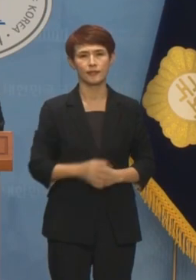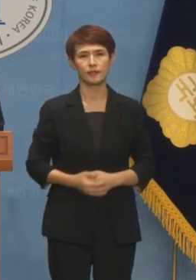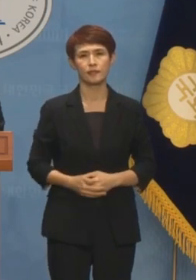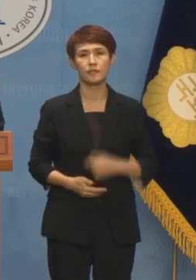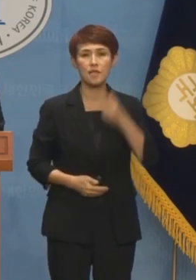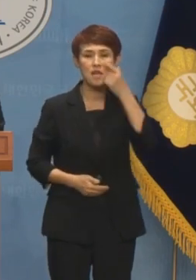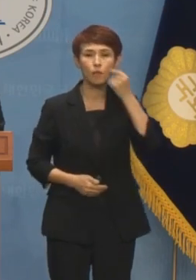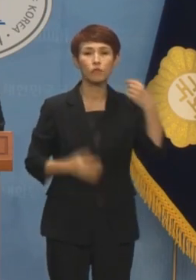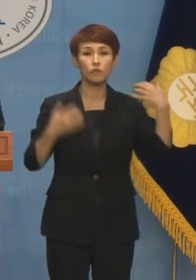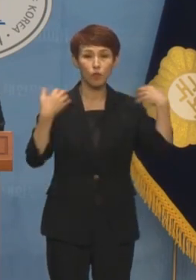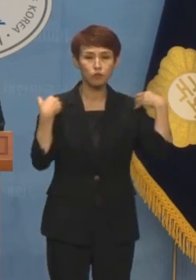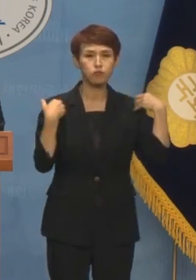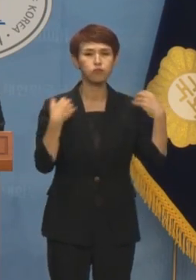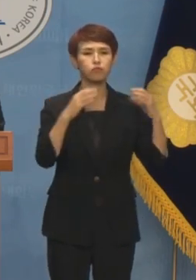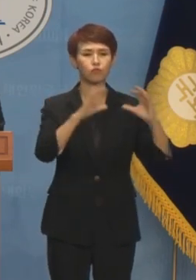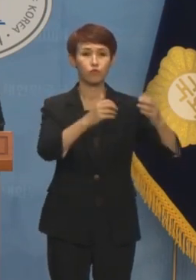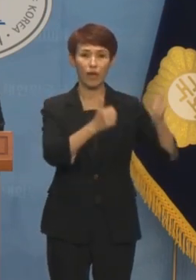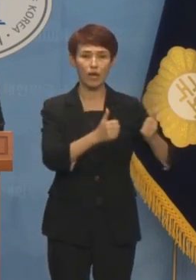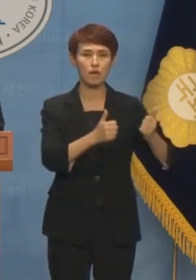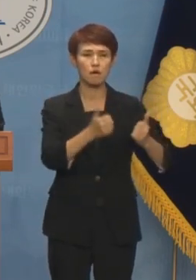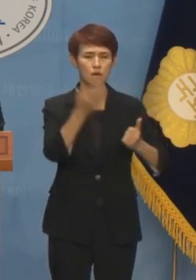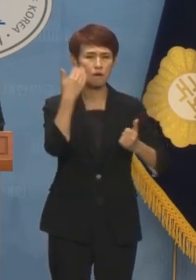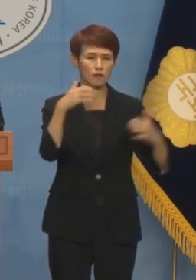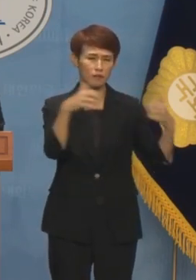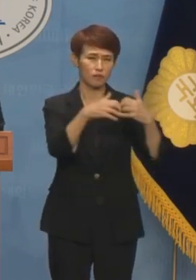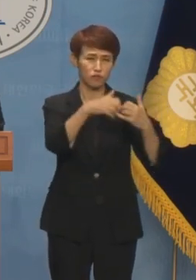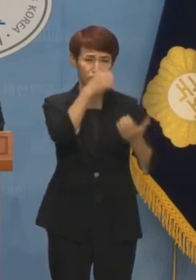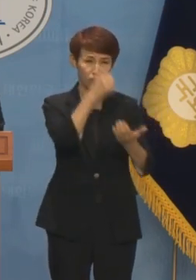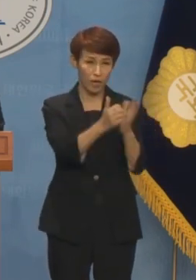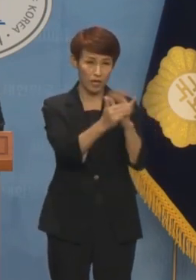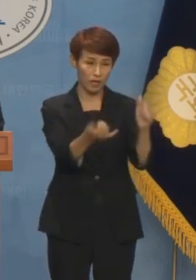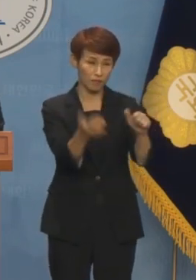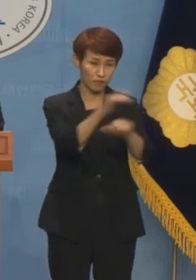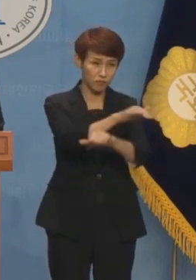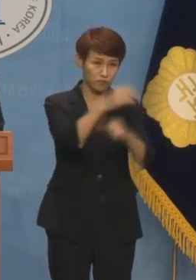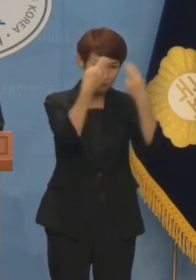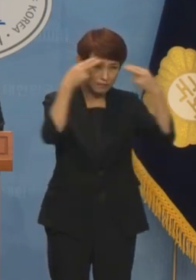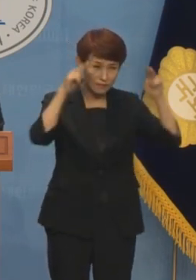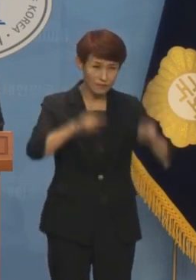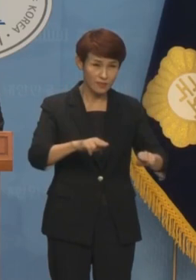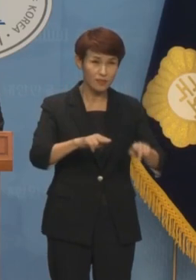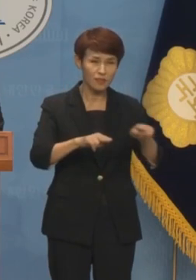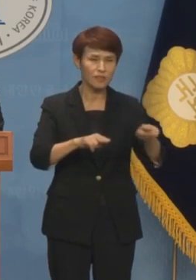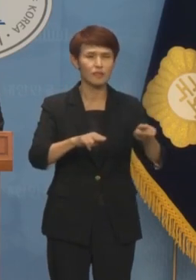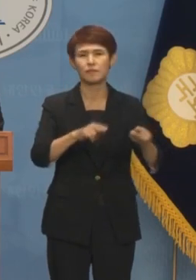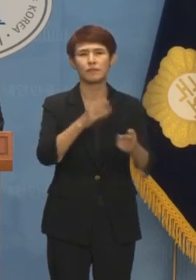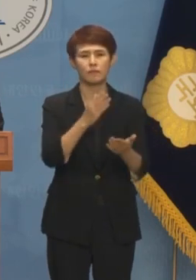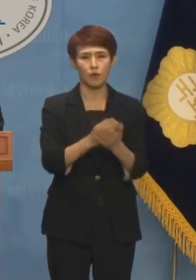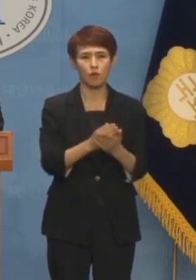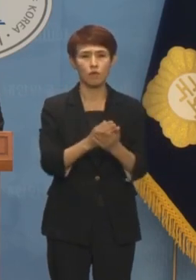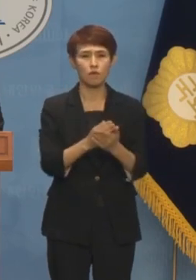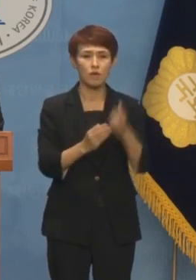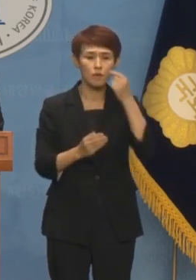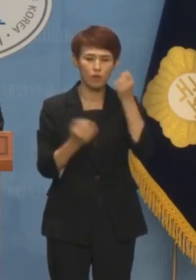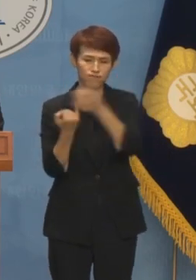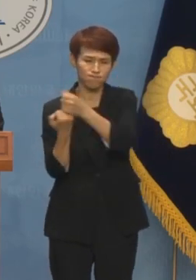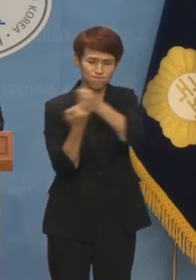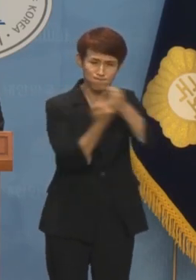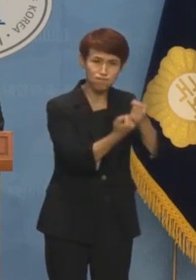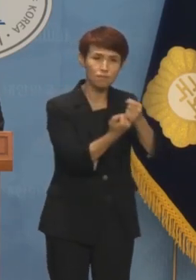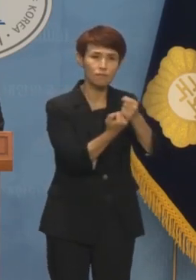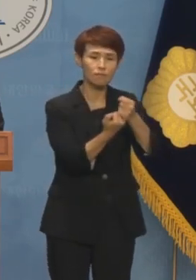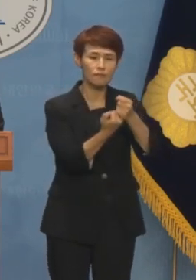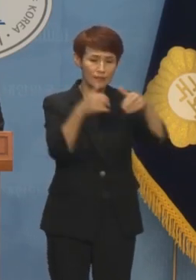일본 정부와 국회는 A급 전범들이 합사된 야스쿠니 신사가 아니라 위안부 피해자와 강제동원 피해자분들의